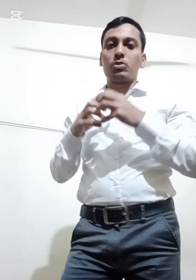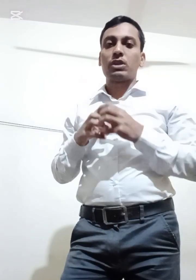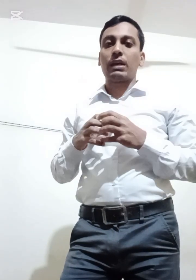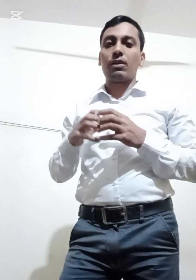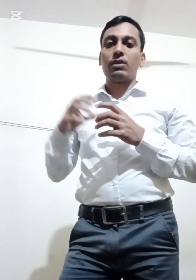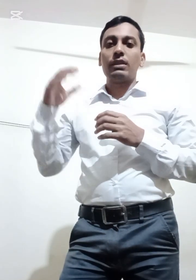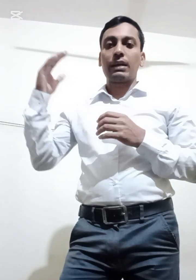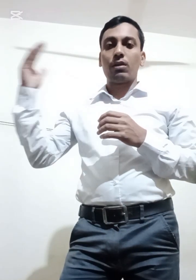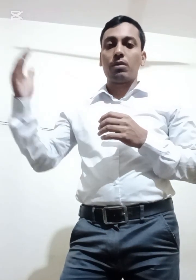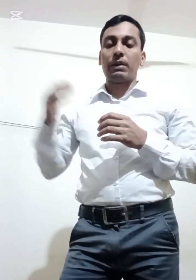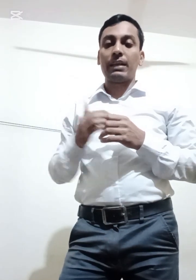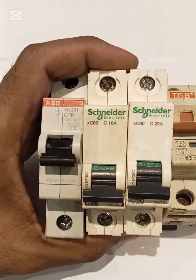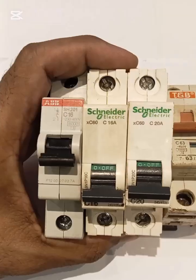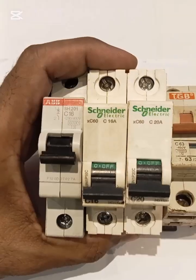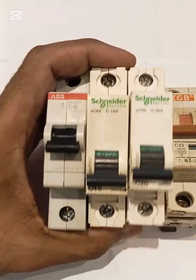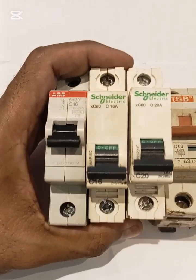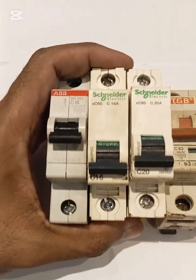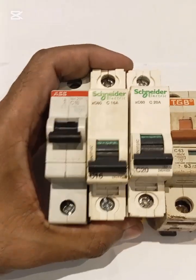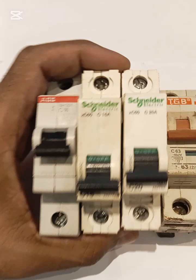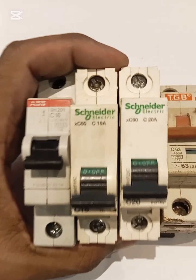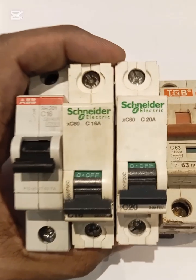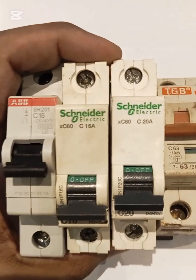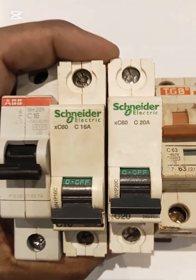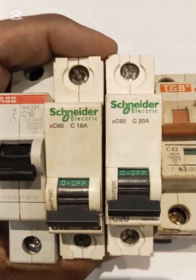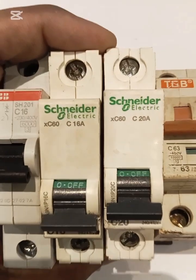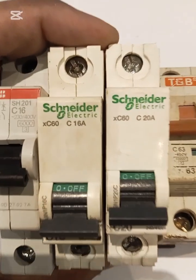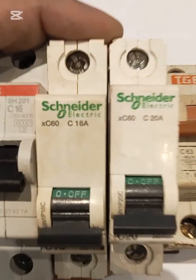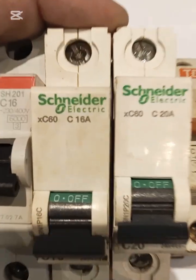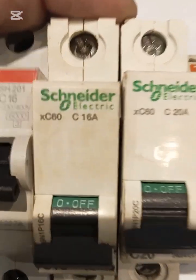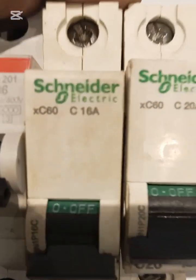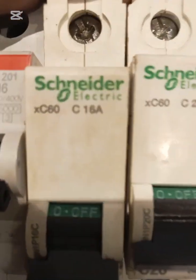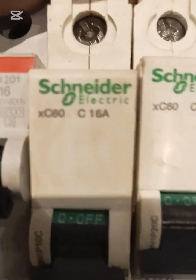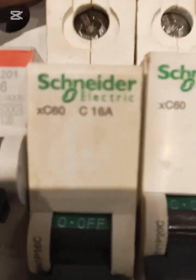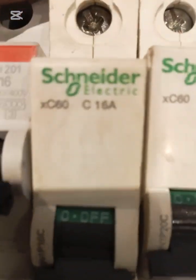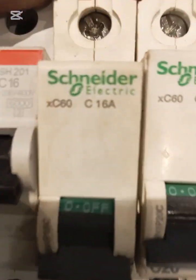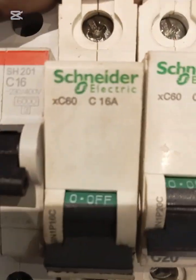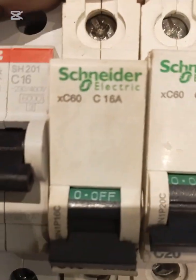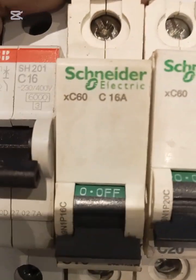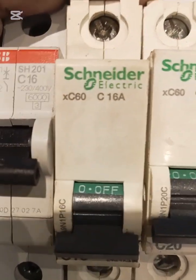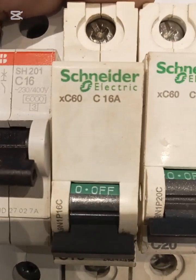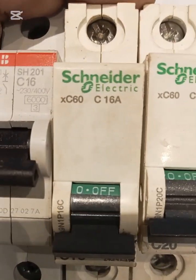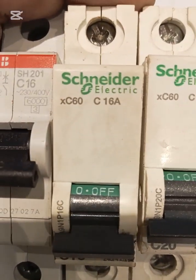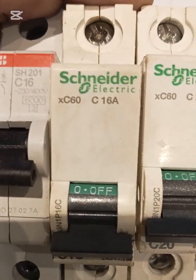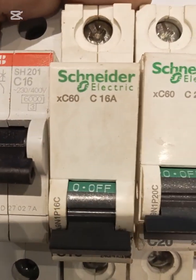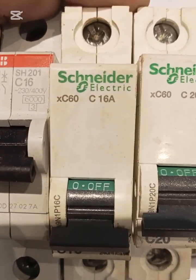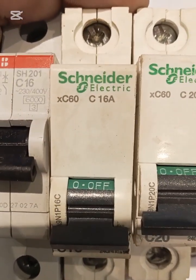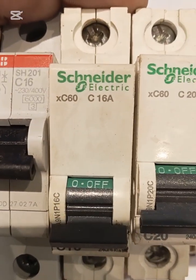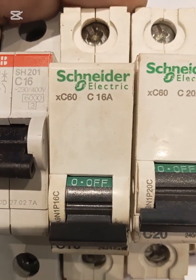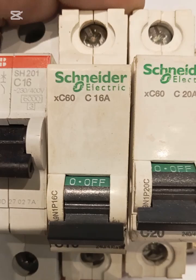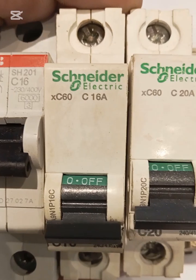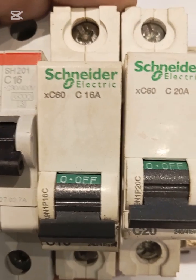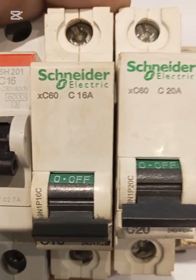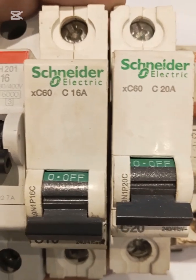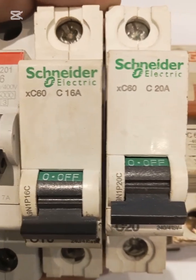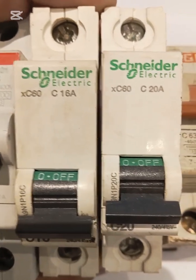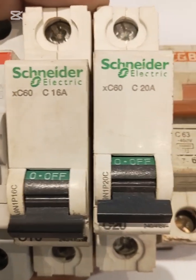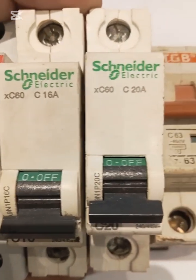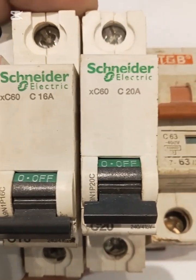সমস্যার কারণে কাউকে বাধা। এই এমসিবিগুলো 1 থেকে 63 অ্যাম্পিয়ার পর্যন্ত হয়ে থাকে